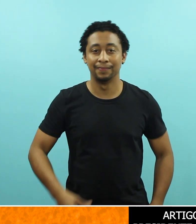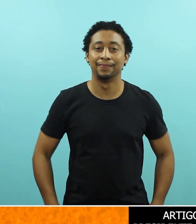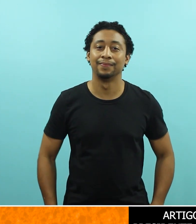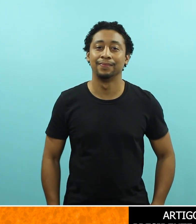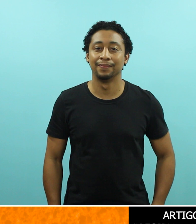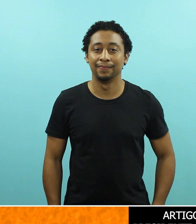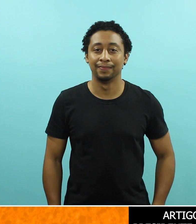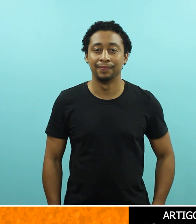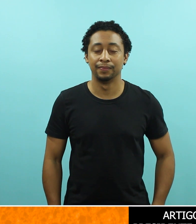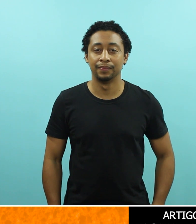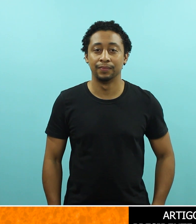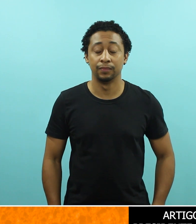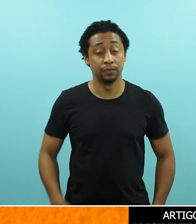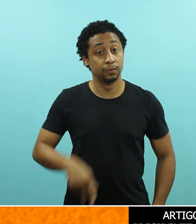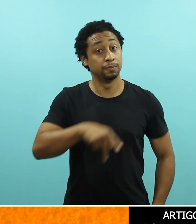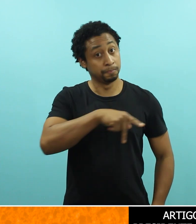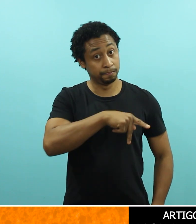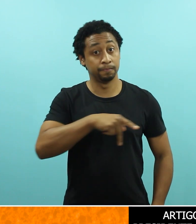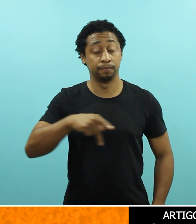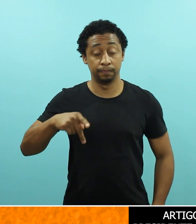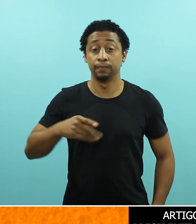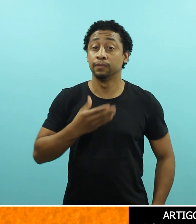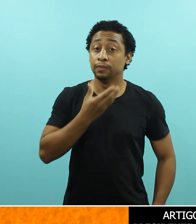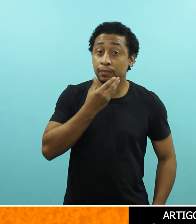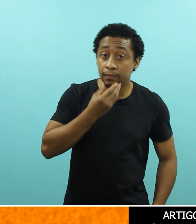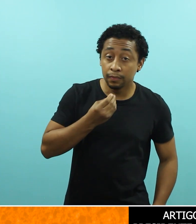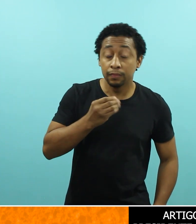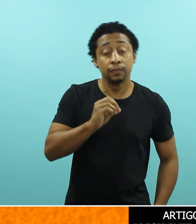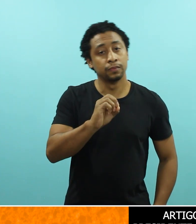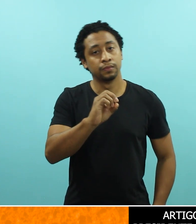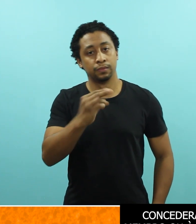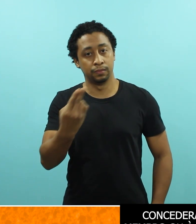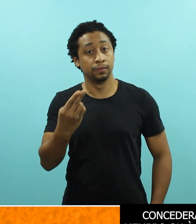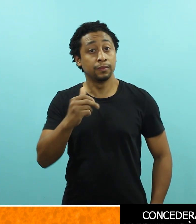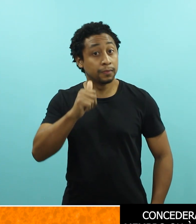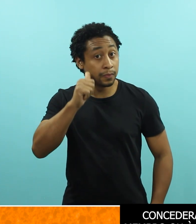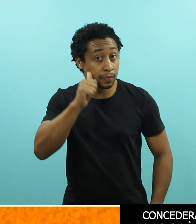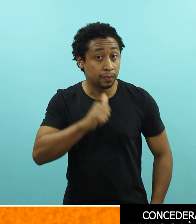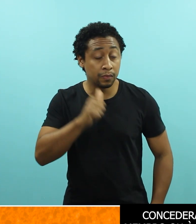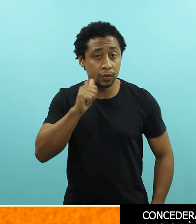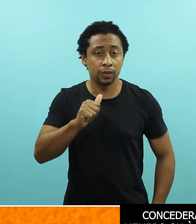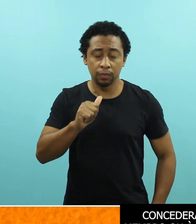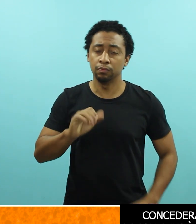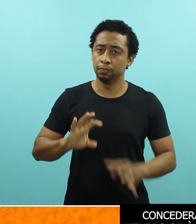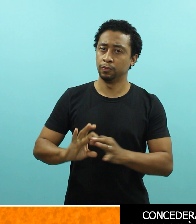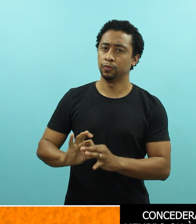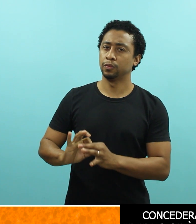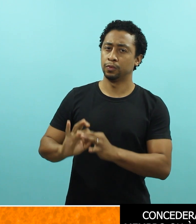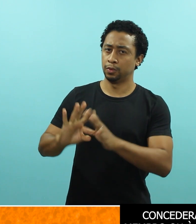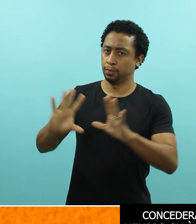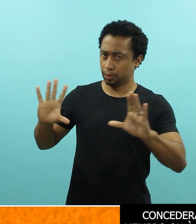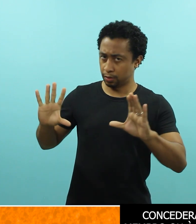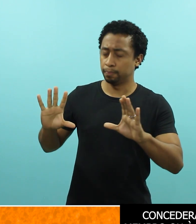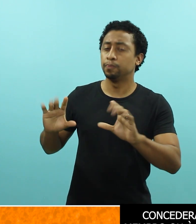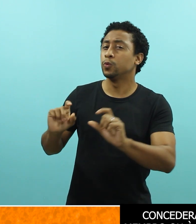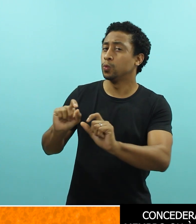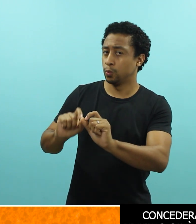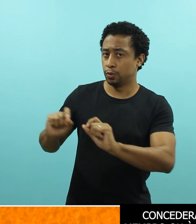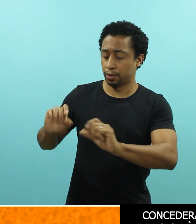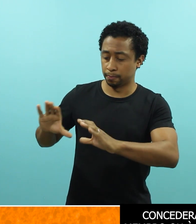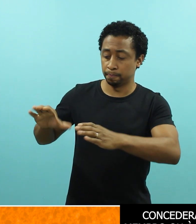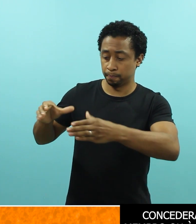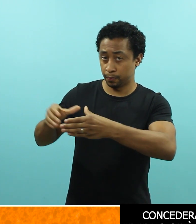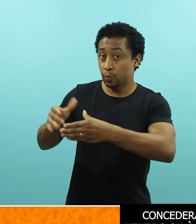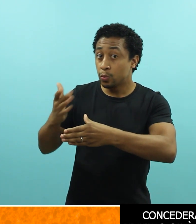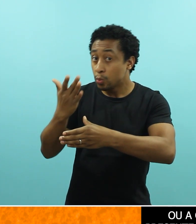Artigo 6º. O presidente ou a presidenta concederá a palavra ao membro ou à